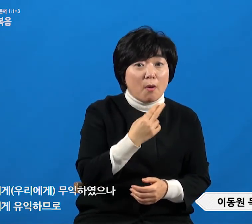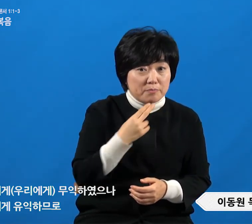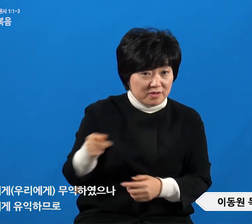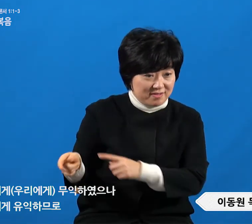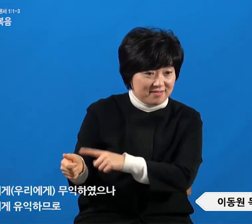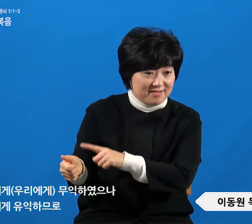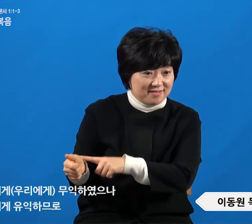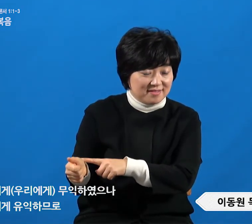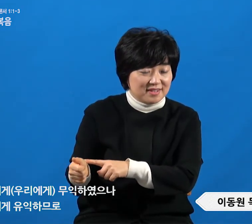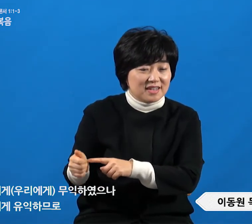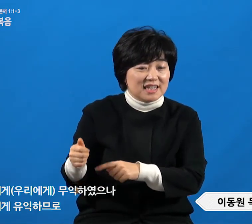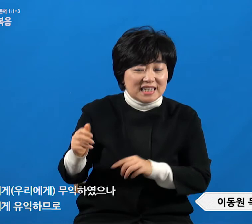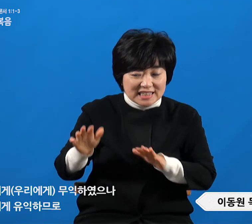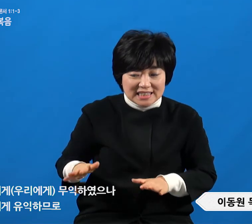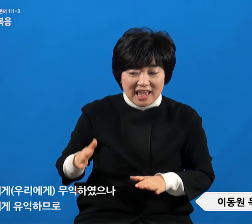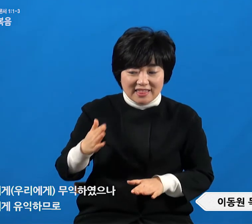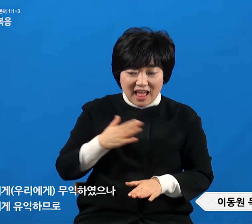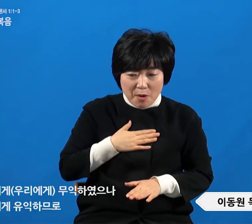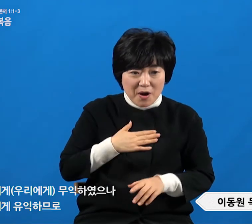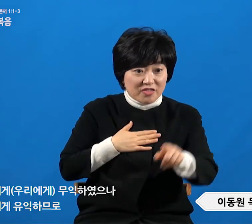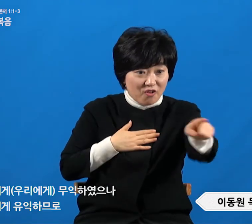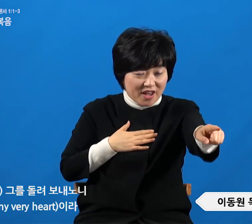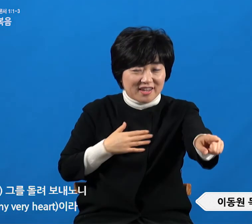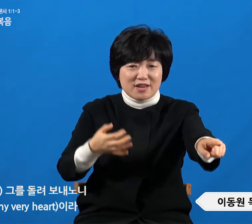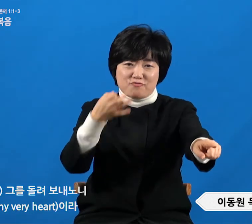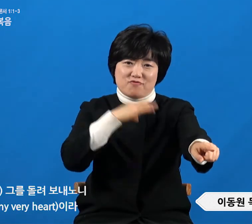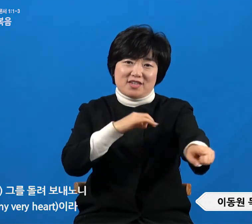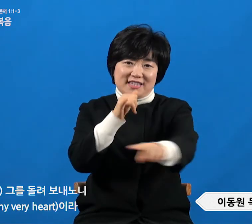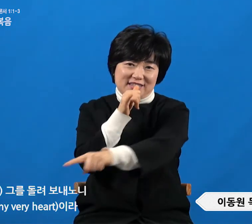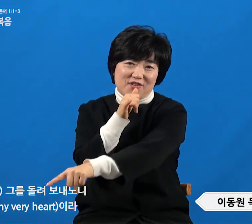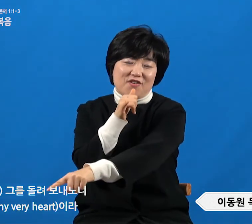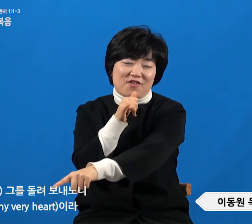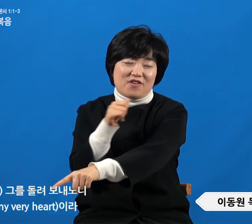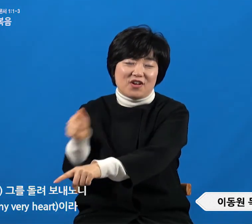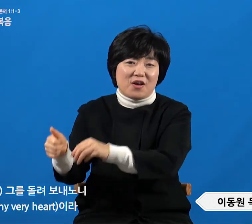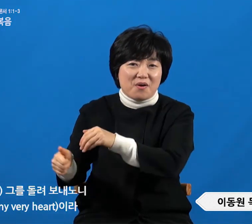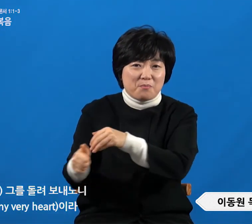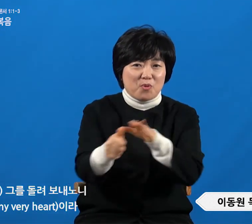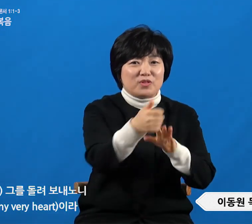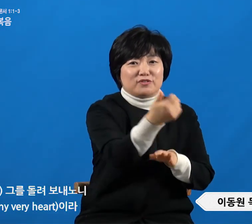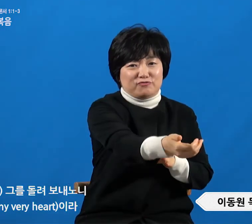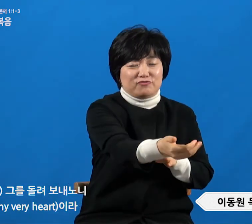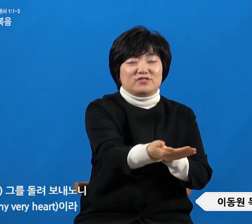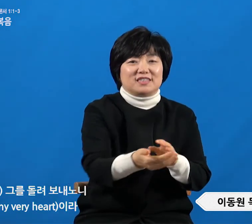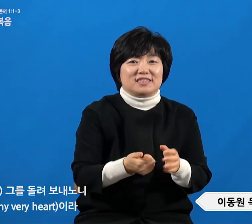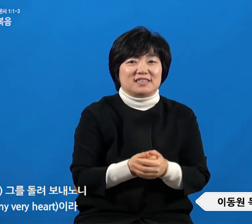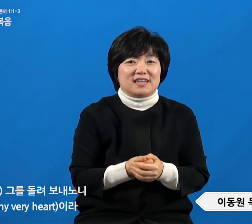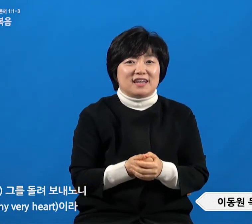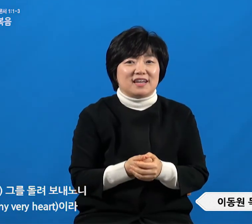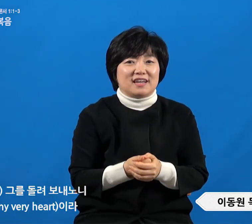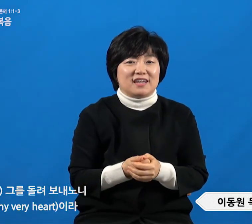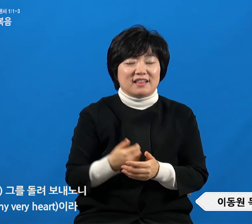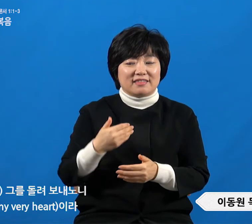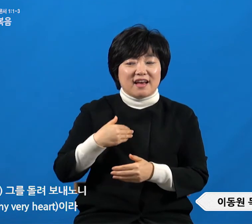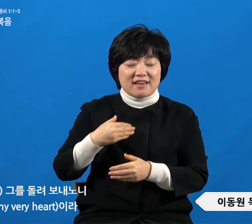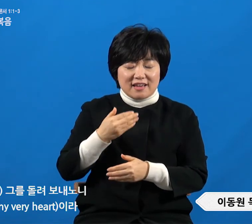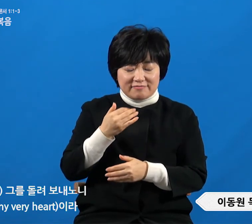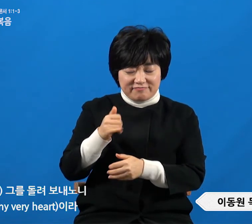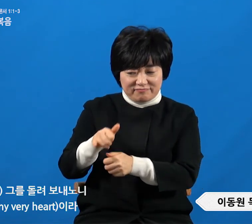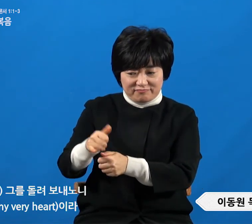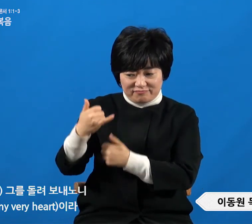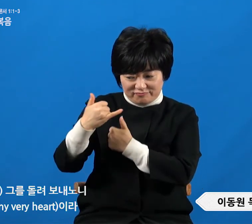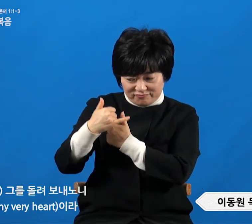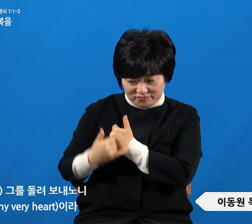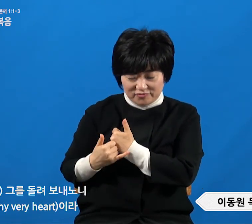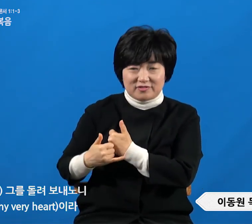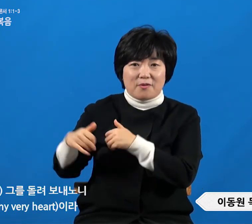무익하였으나 이제는 나와 내게 유익함으로 내게 그를 돌려보내노니 그는 나의 신복이라. 이게 굉장히